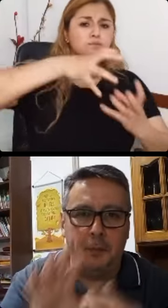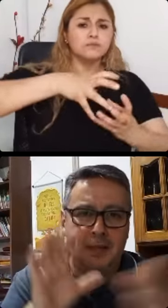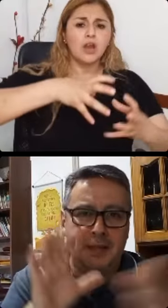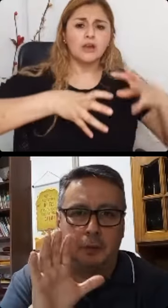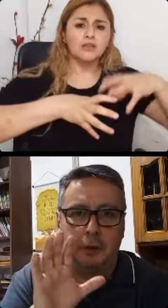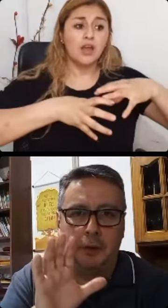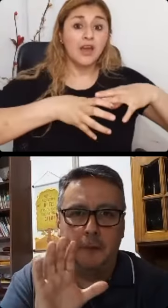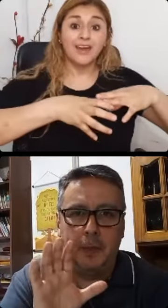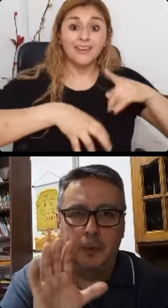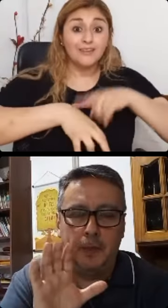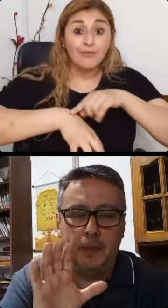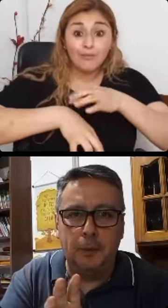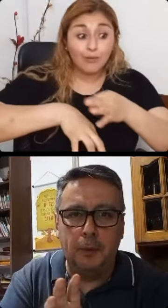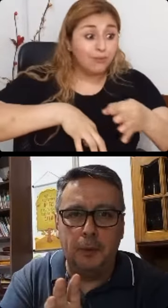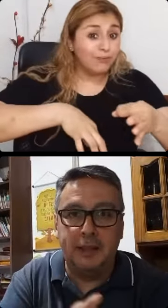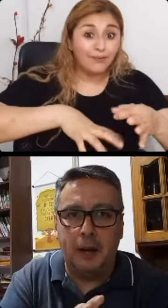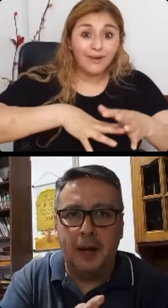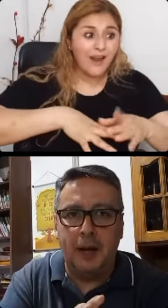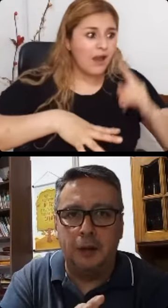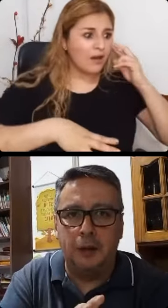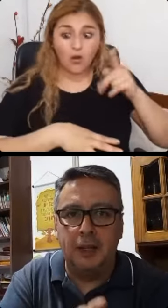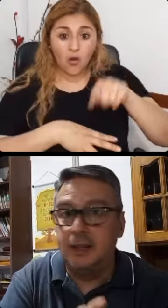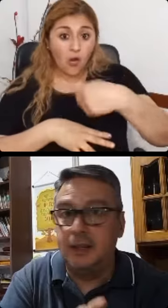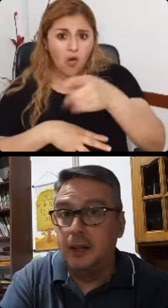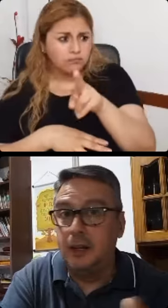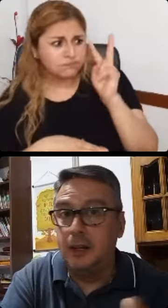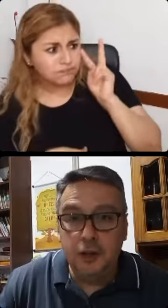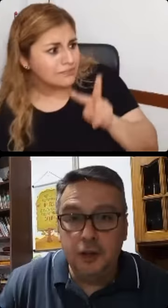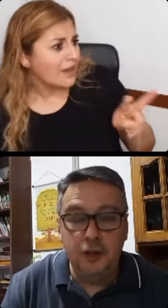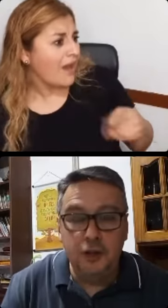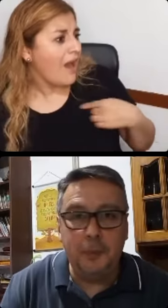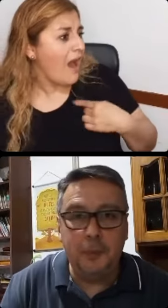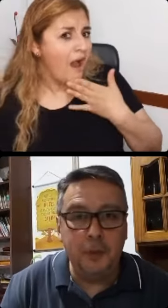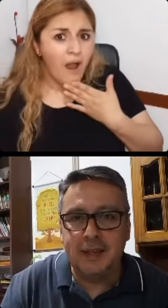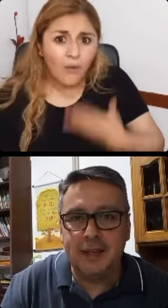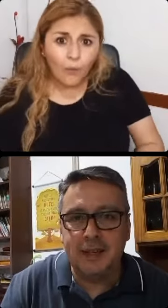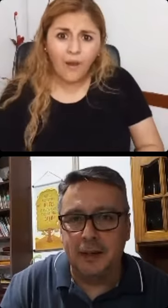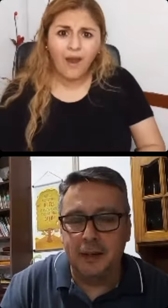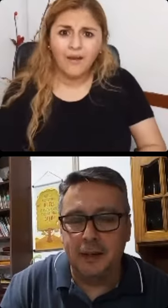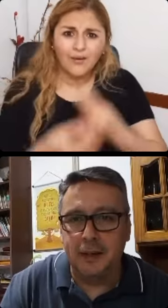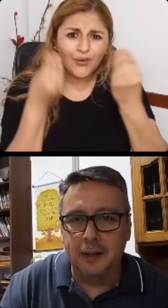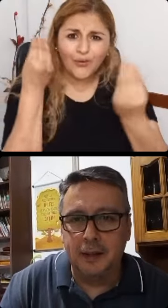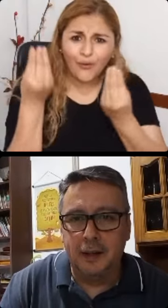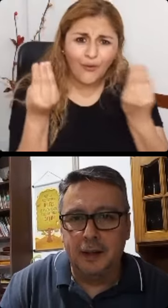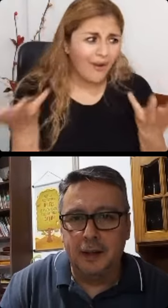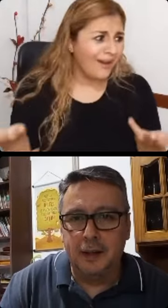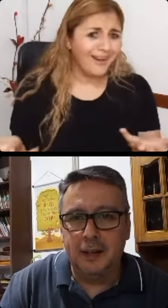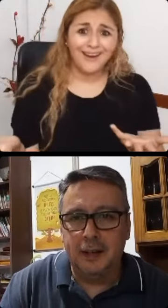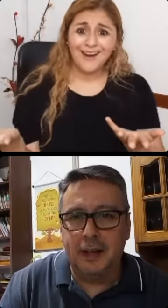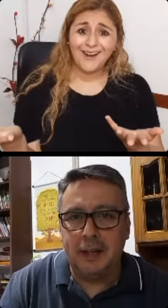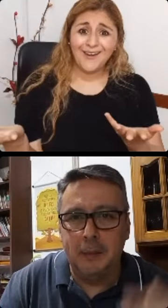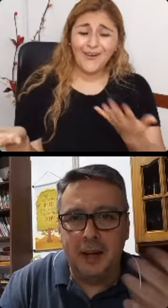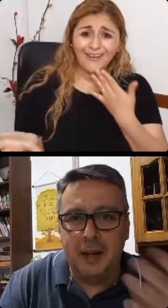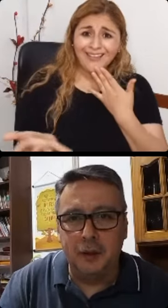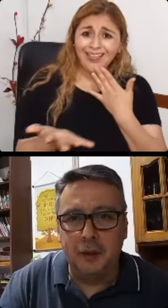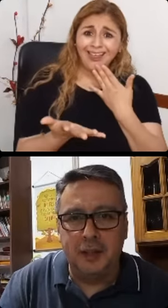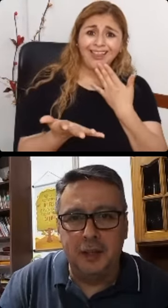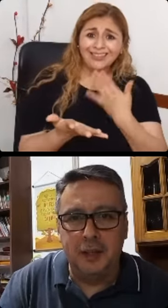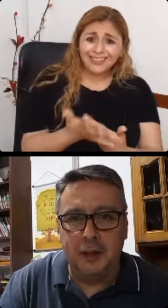ves el auto nuevo restaurado y decís no puede ser fue